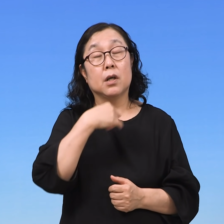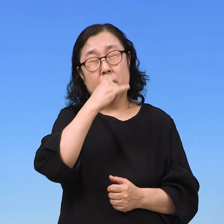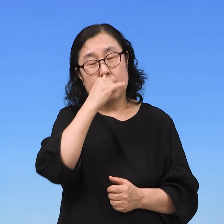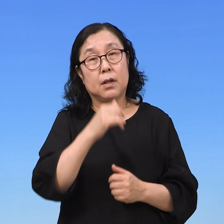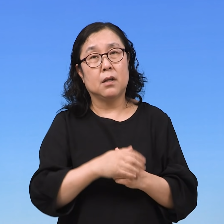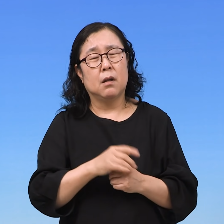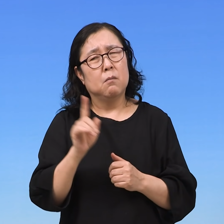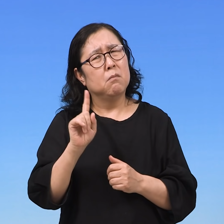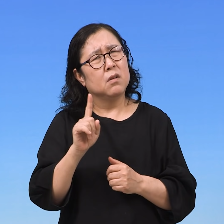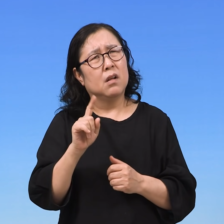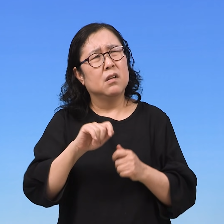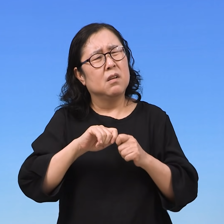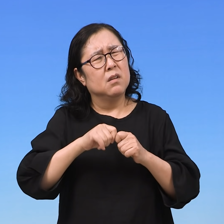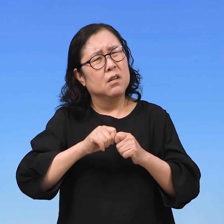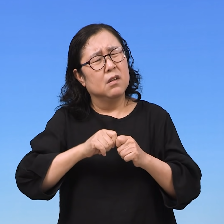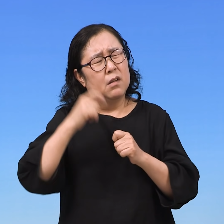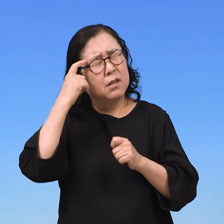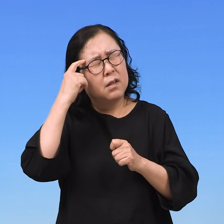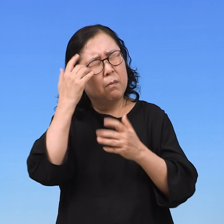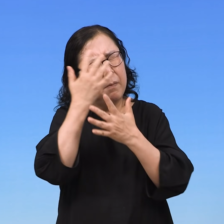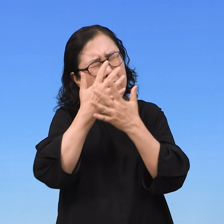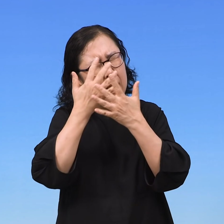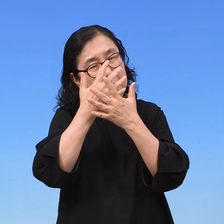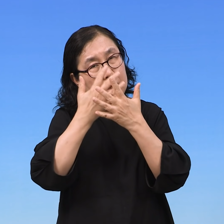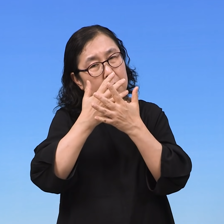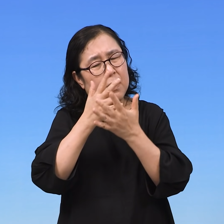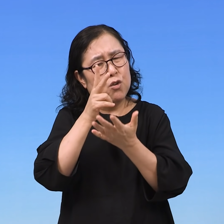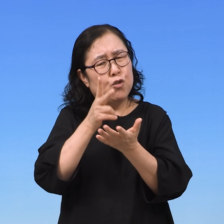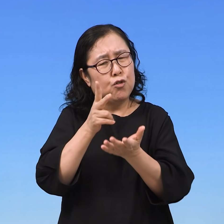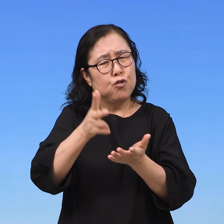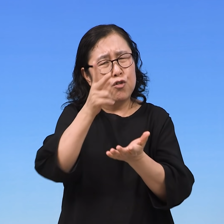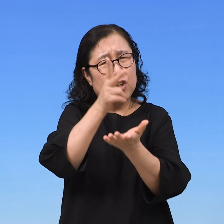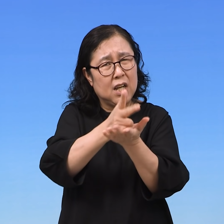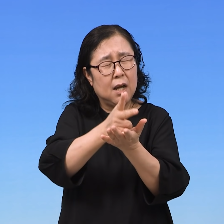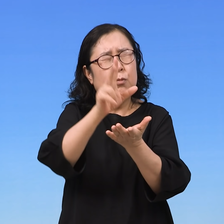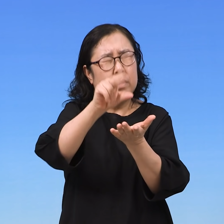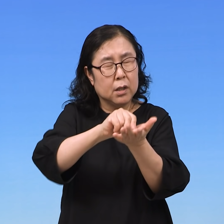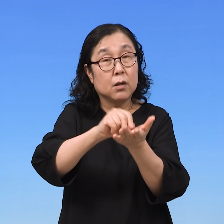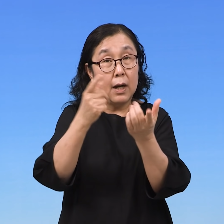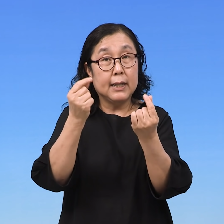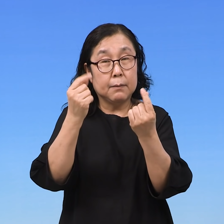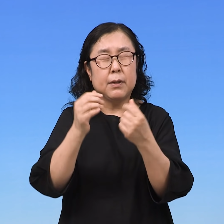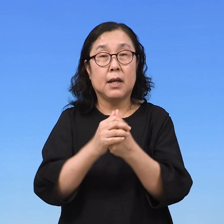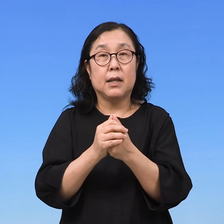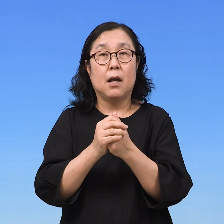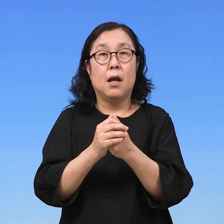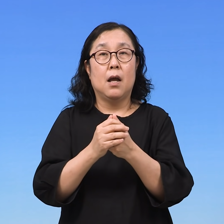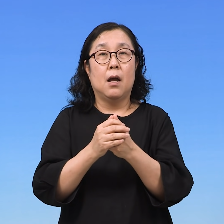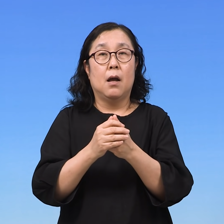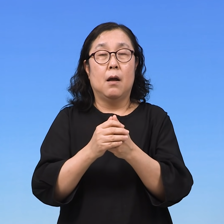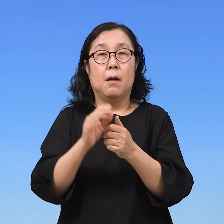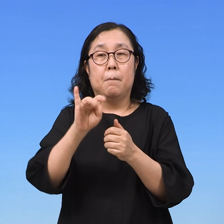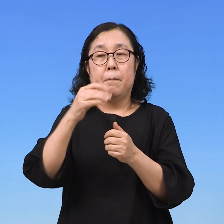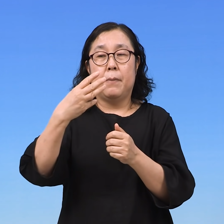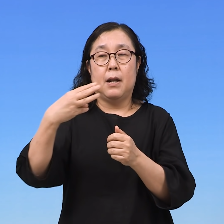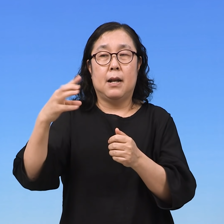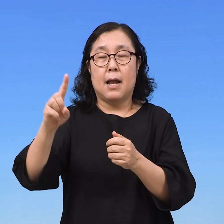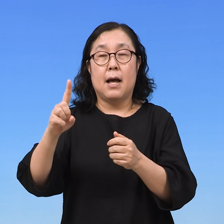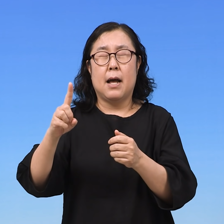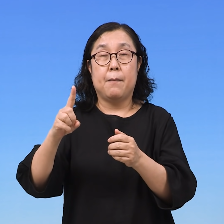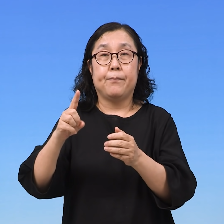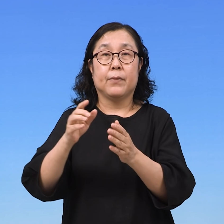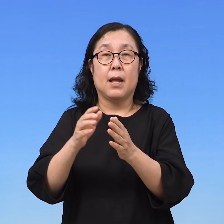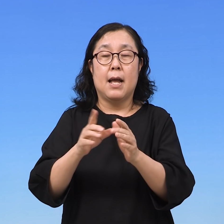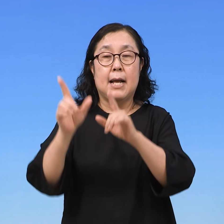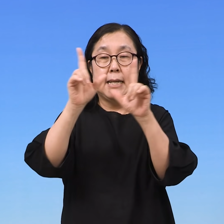있었습니다. 그게 뭔지 구체적으로 기억이 안 나는데 그 주차 문제였던 것 같아요. 그 빌라에 사시는